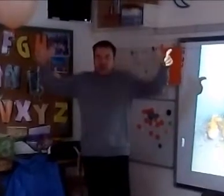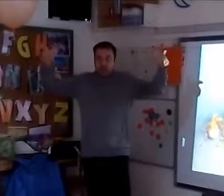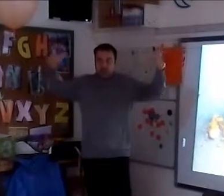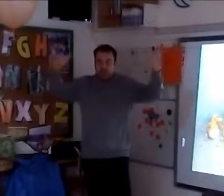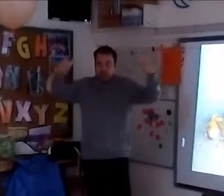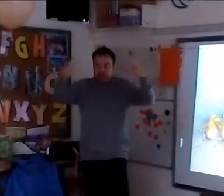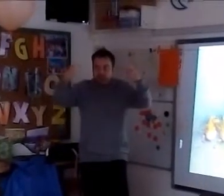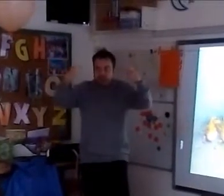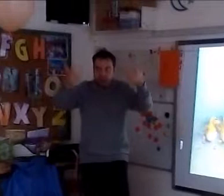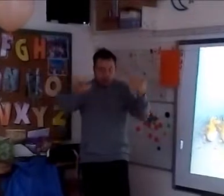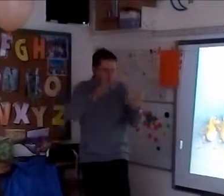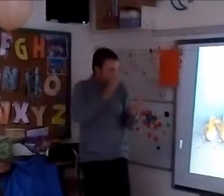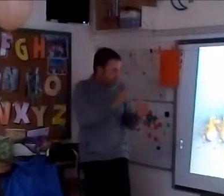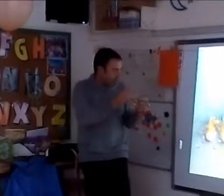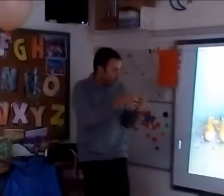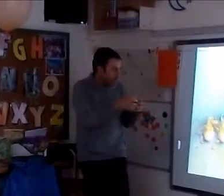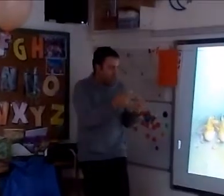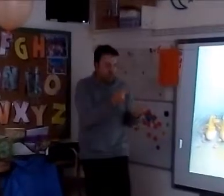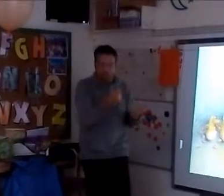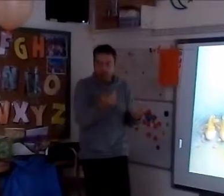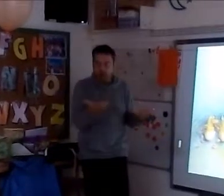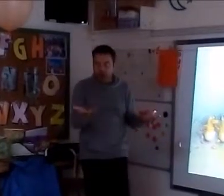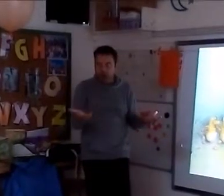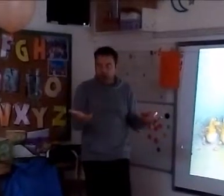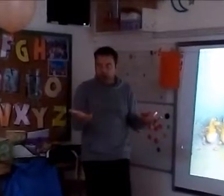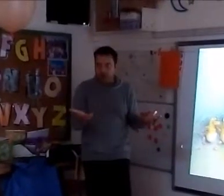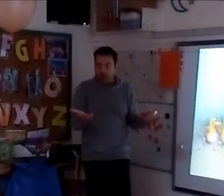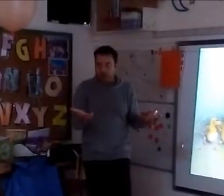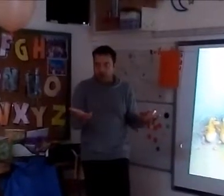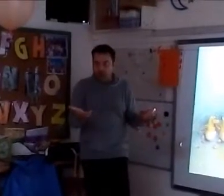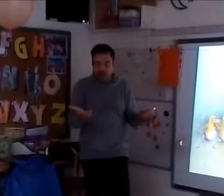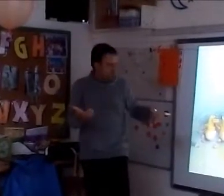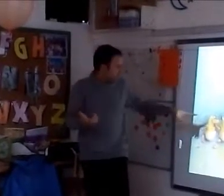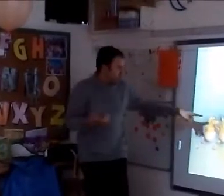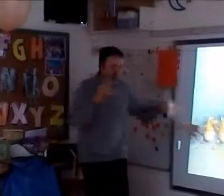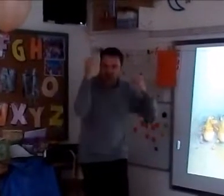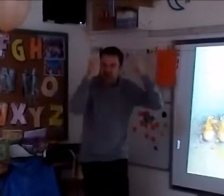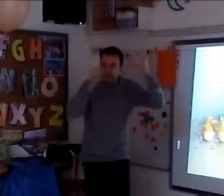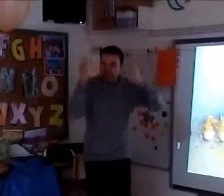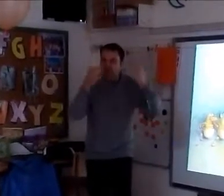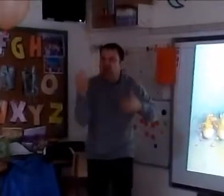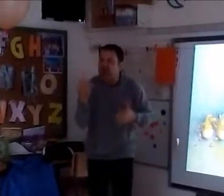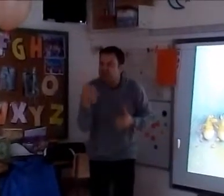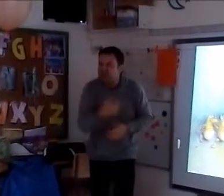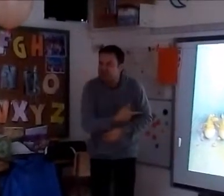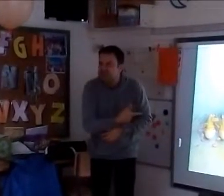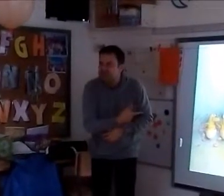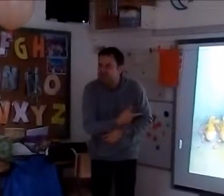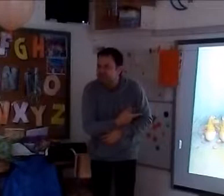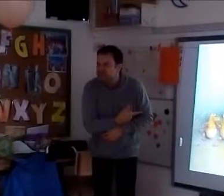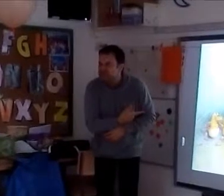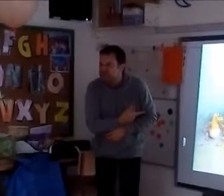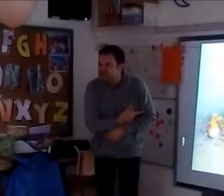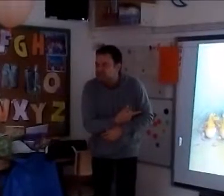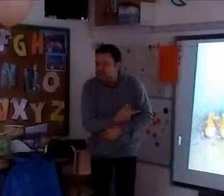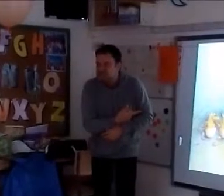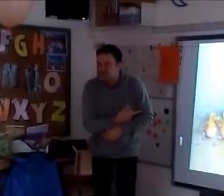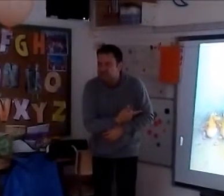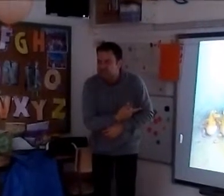enorme, y ahora tengo que ir haciendo la tortilla más pequeña porque me faltan huevos. ¿Qué animales son?